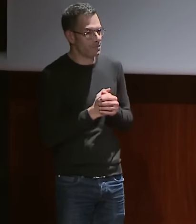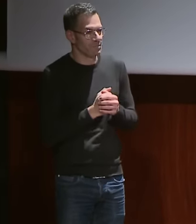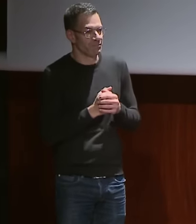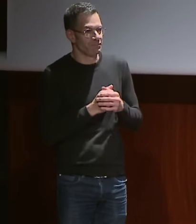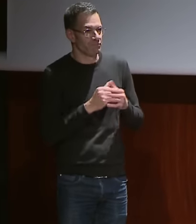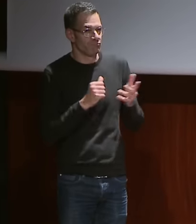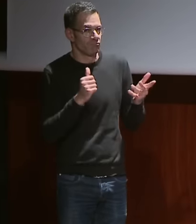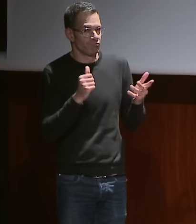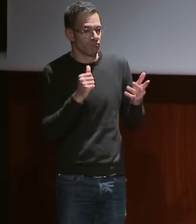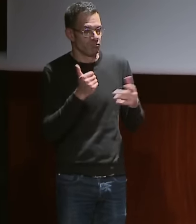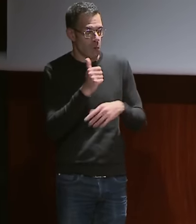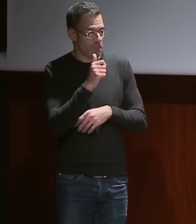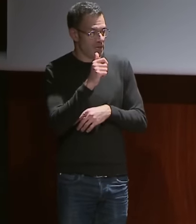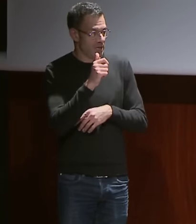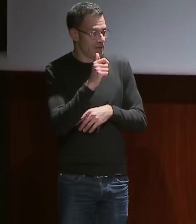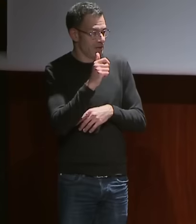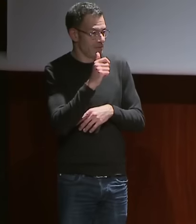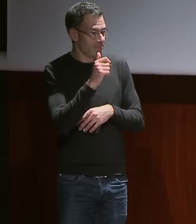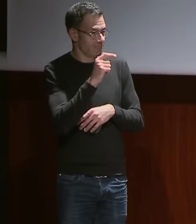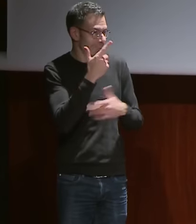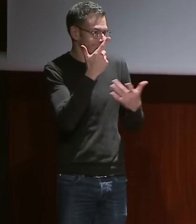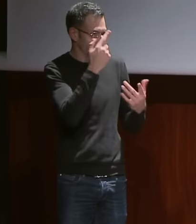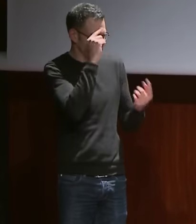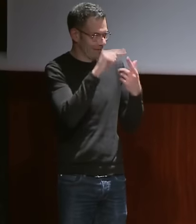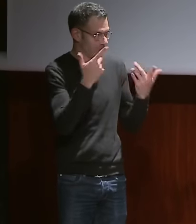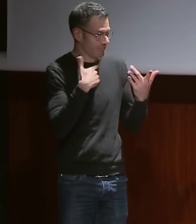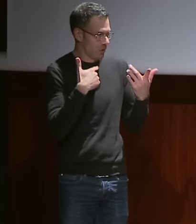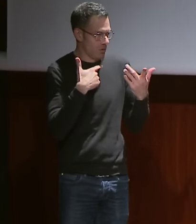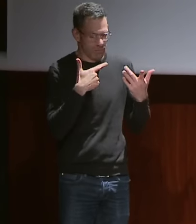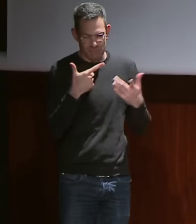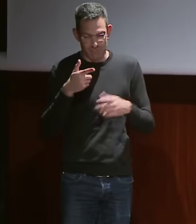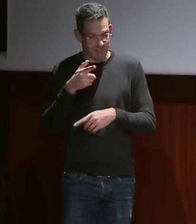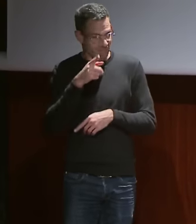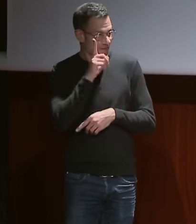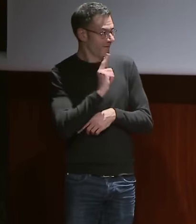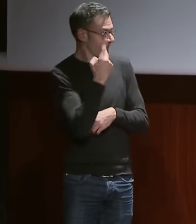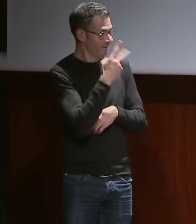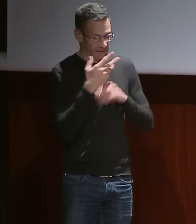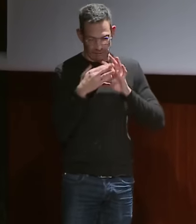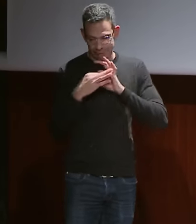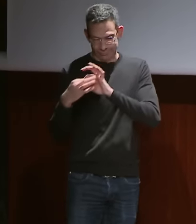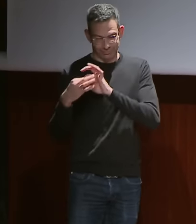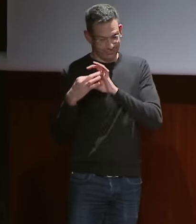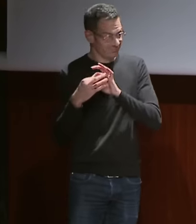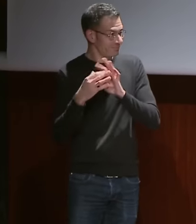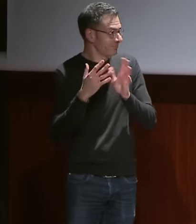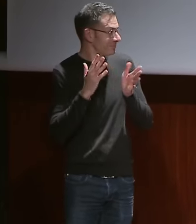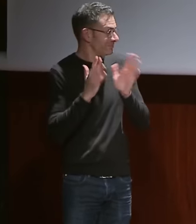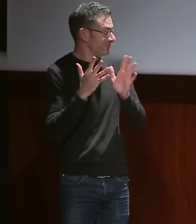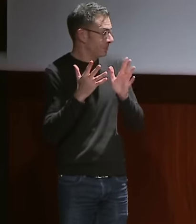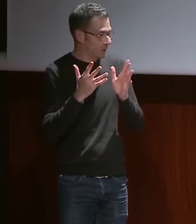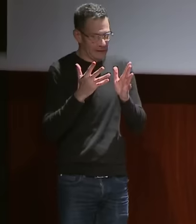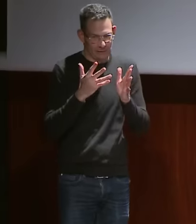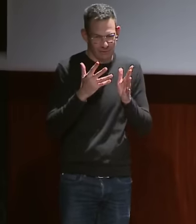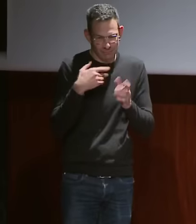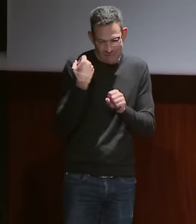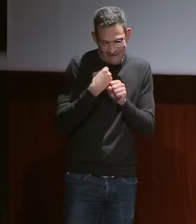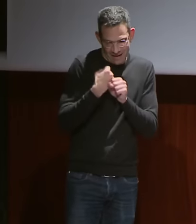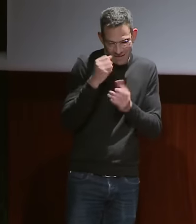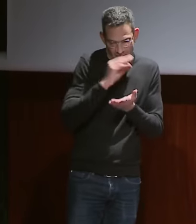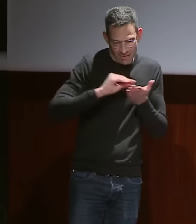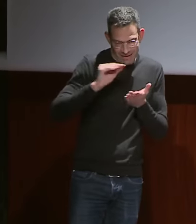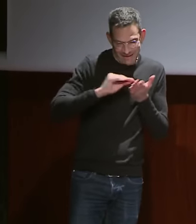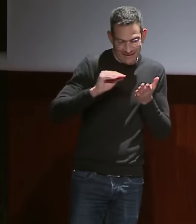lien filial qui peut compliquer l'écriture collaborative entre